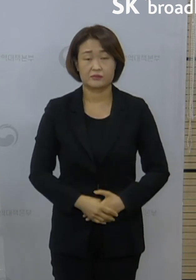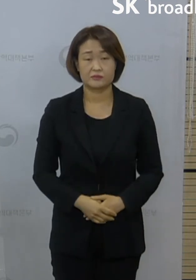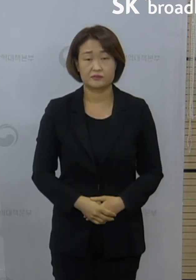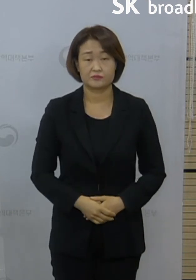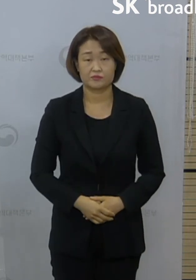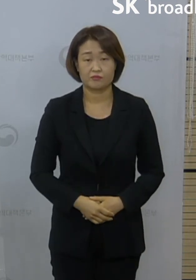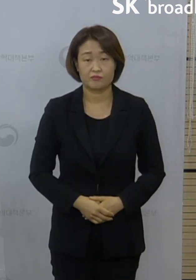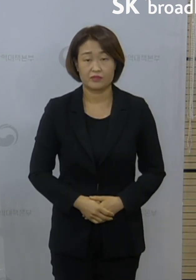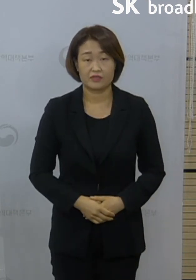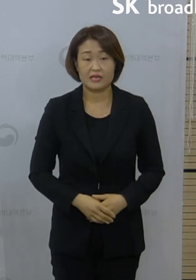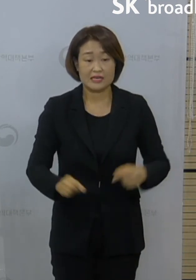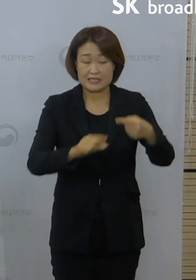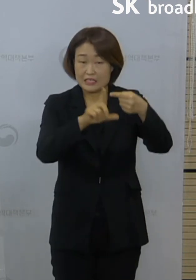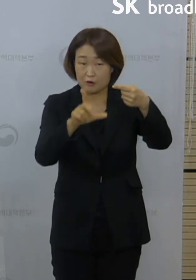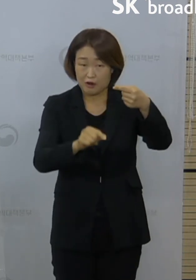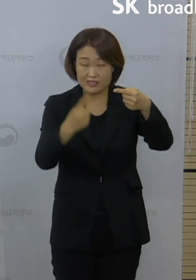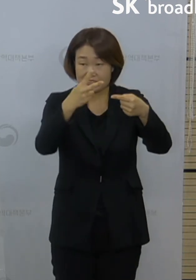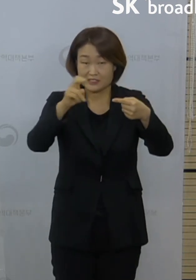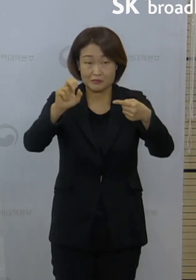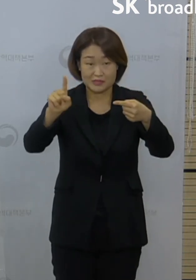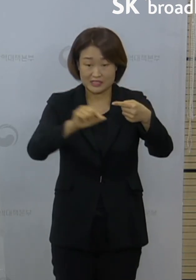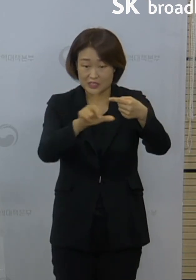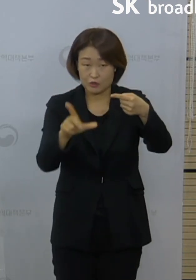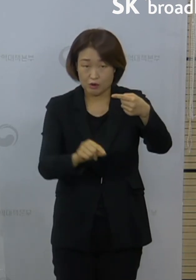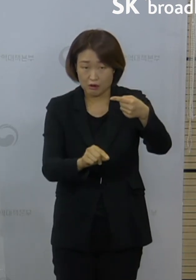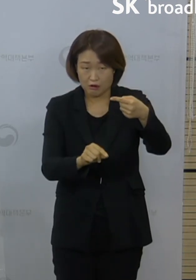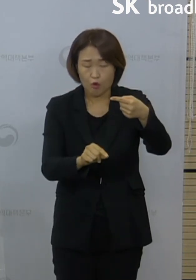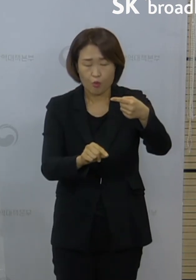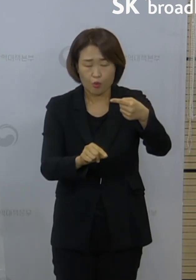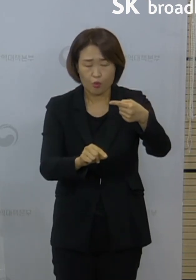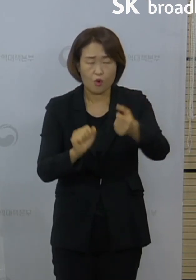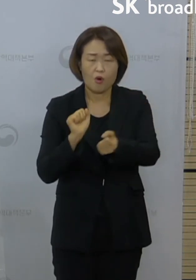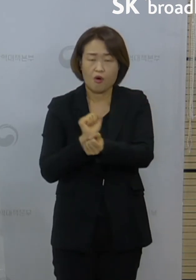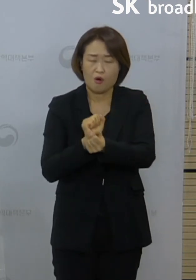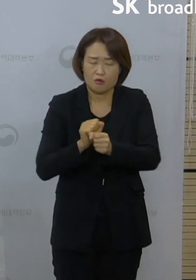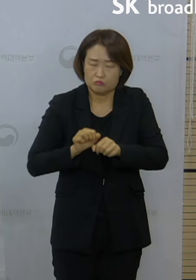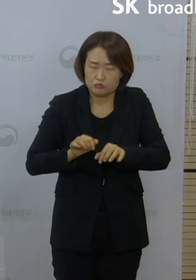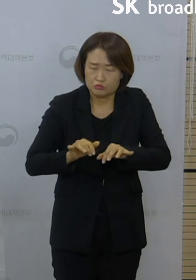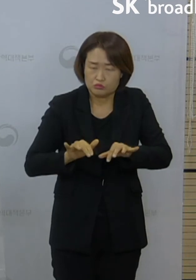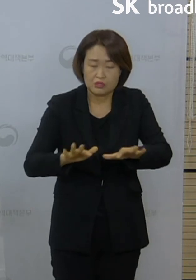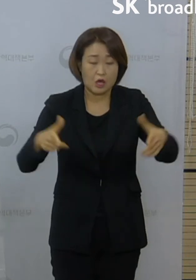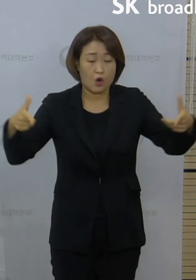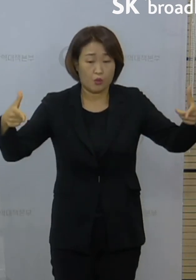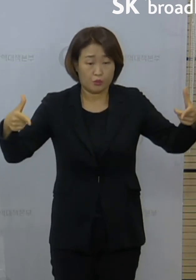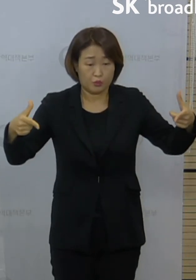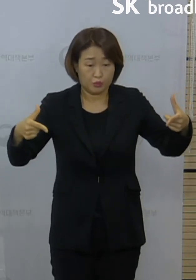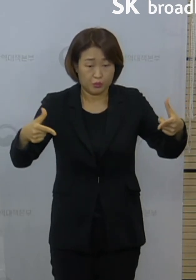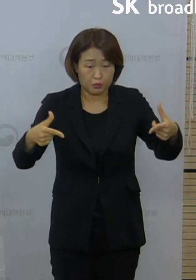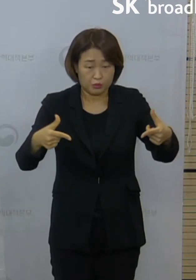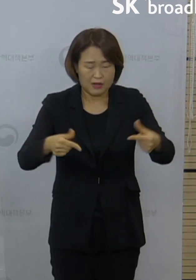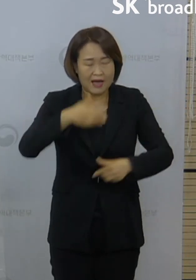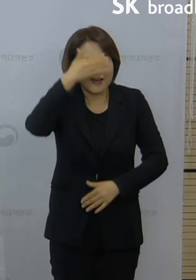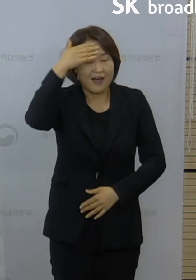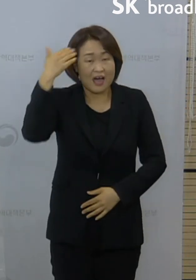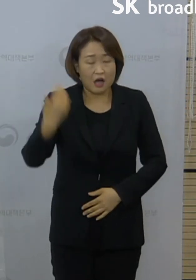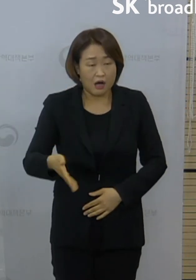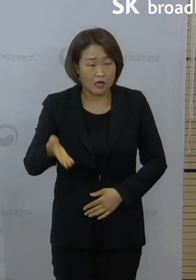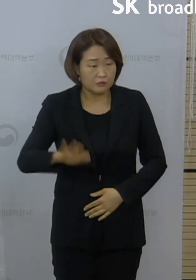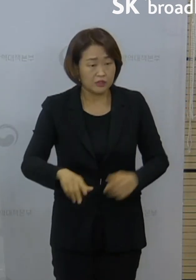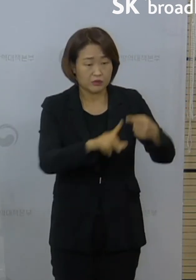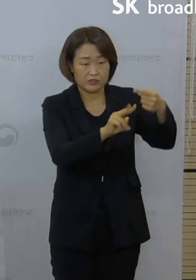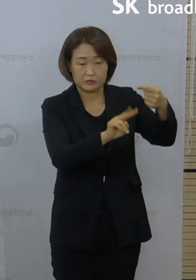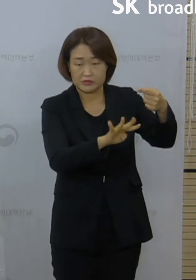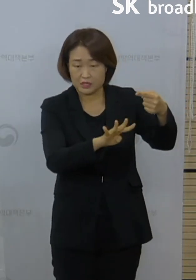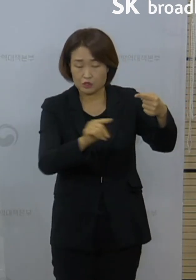올해 1월 이후 국내 발생은 지속적으로 감소 추세를 보였지만 이번 주 들어서는 확진 자수가 다시